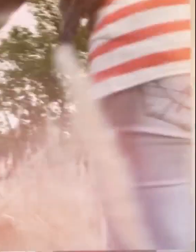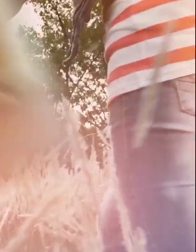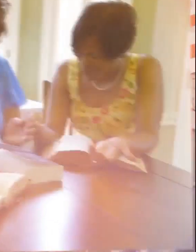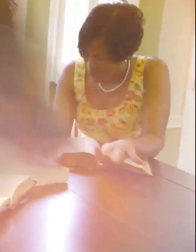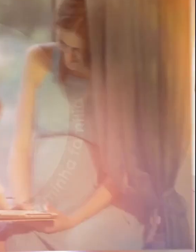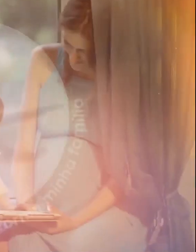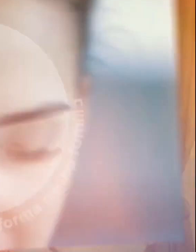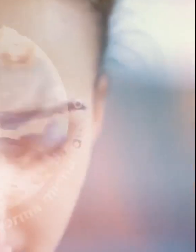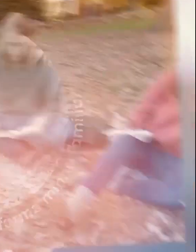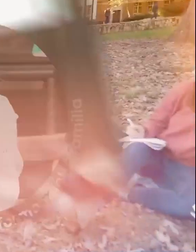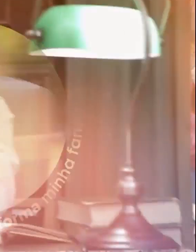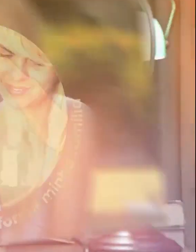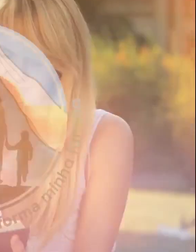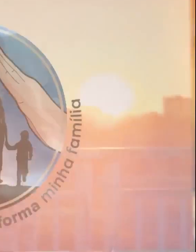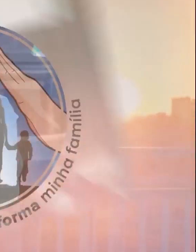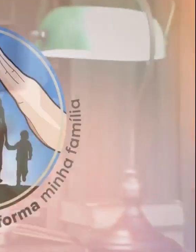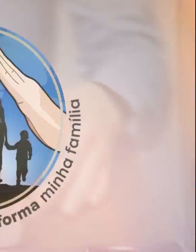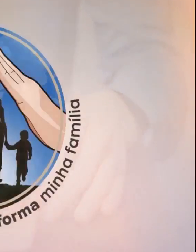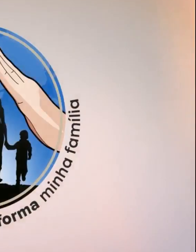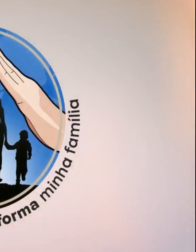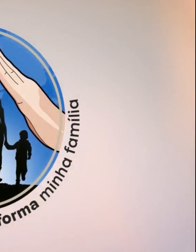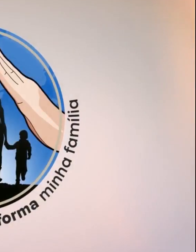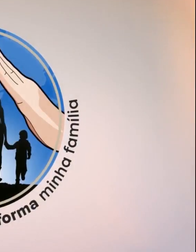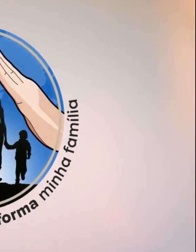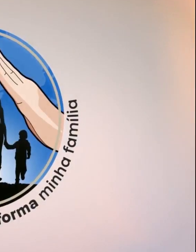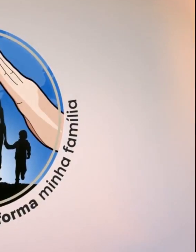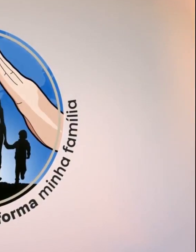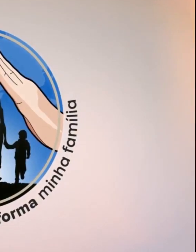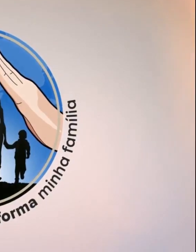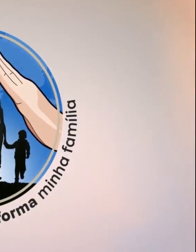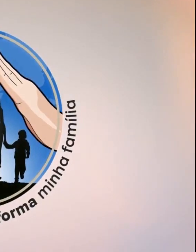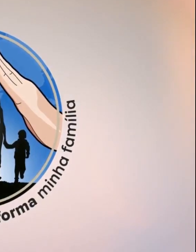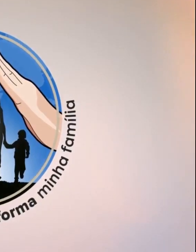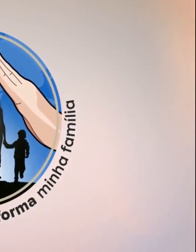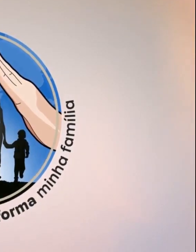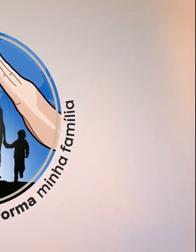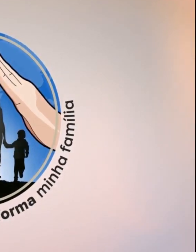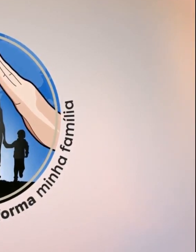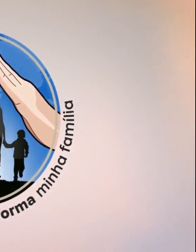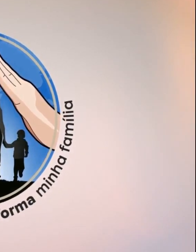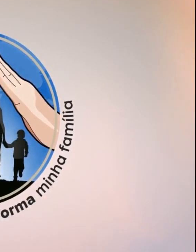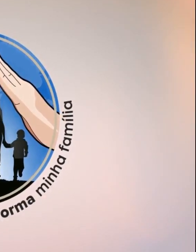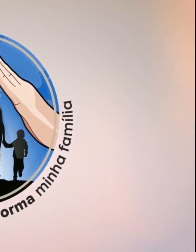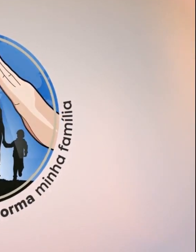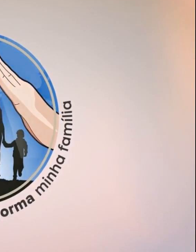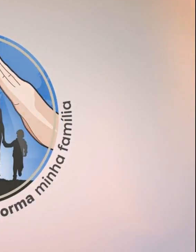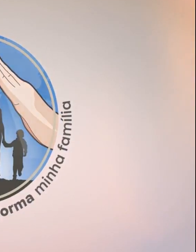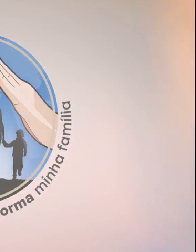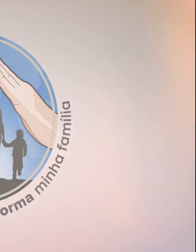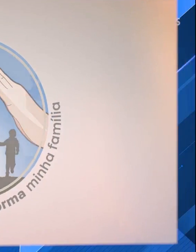me acompanhe agora a meditação do dia 31 dias de oração jesus